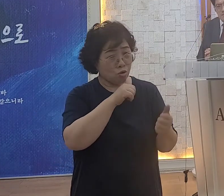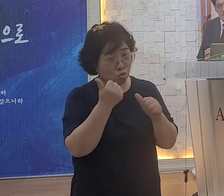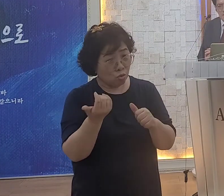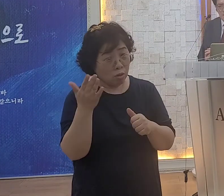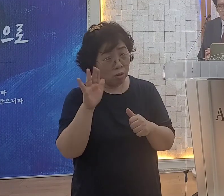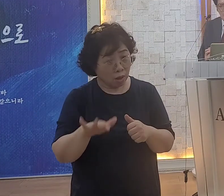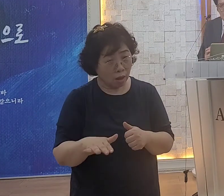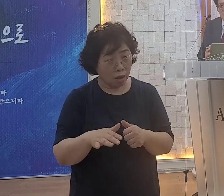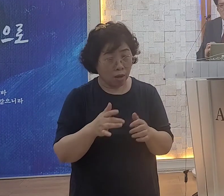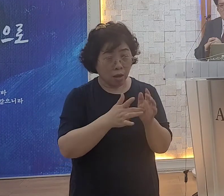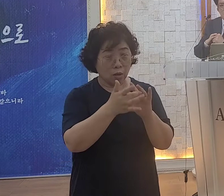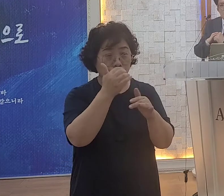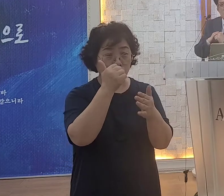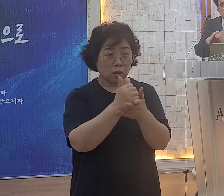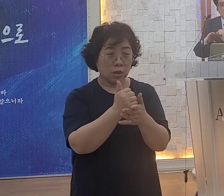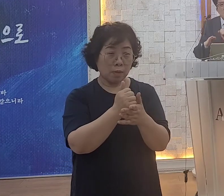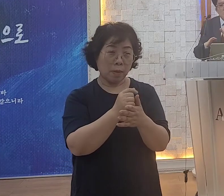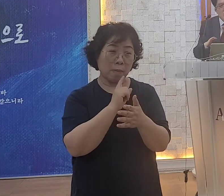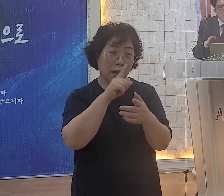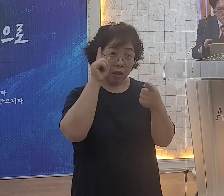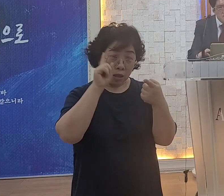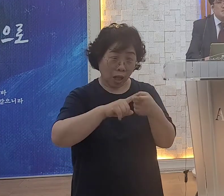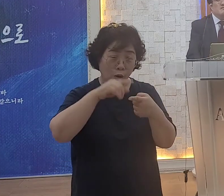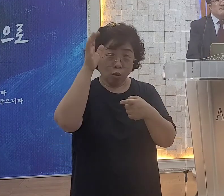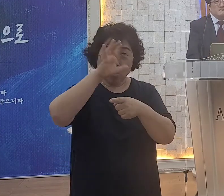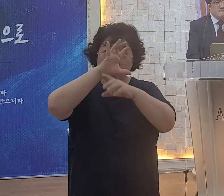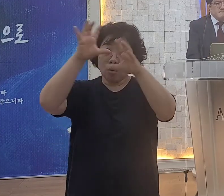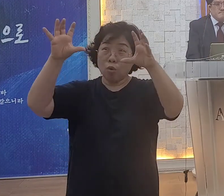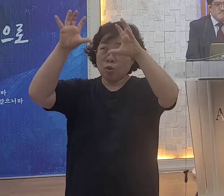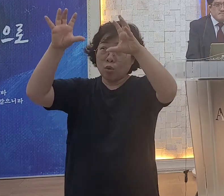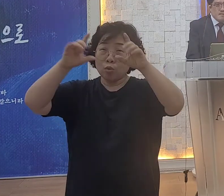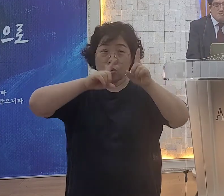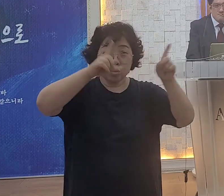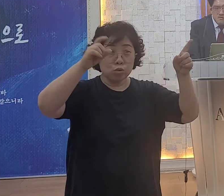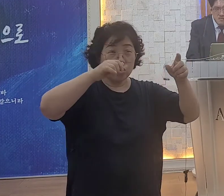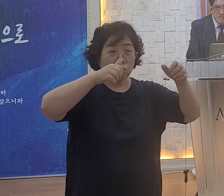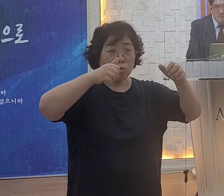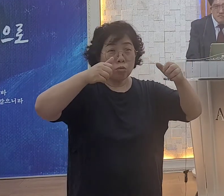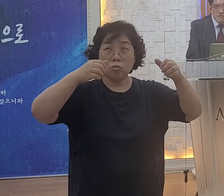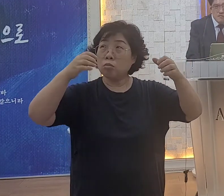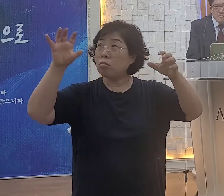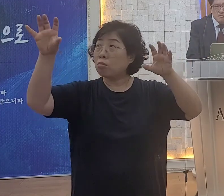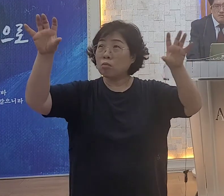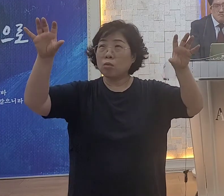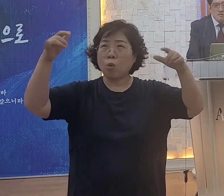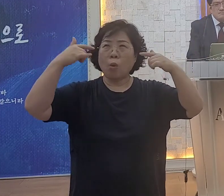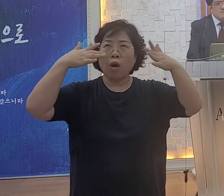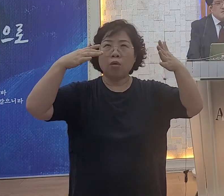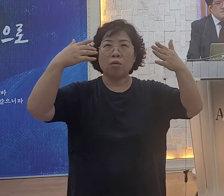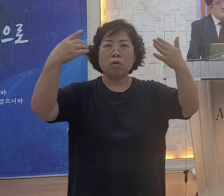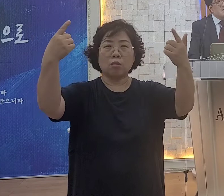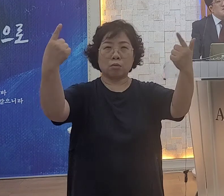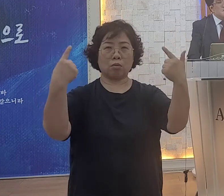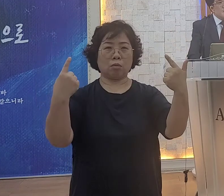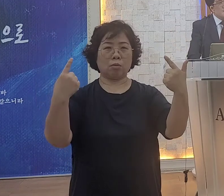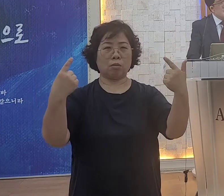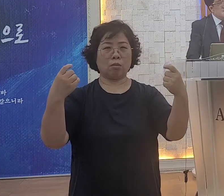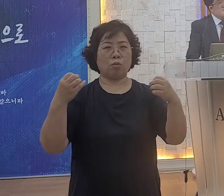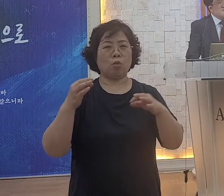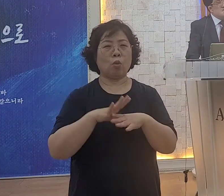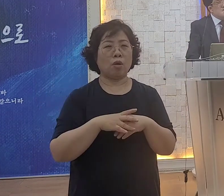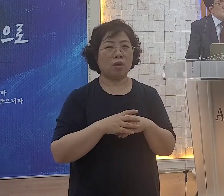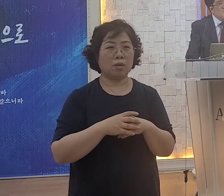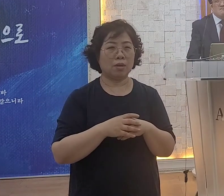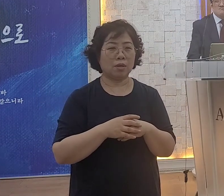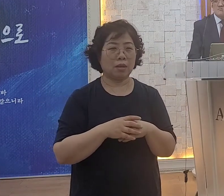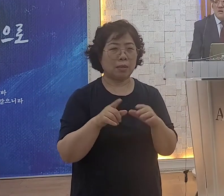예수쟁이들이 말하는 아니 그 천국과 지옥이 진짜 있으면 어떡할 거예요. 안 죽어봤잖아요. 여러분들은 뭐 믿기 싫은 사람은 뭐